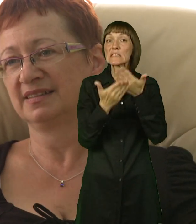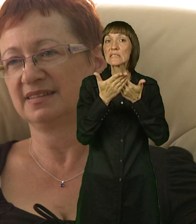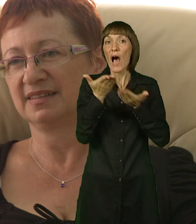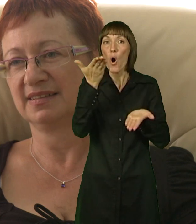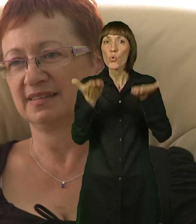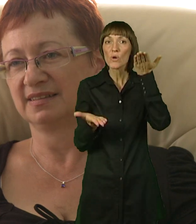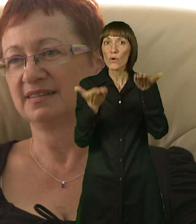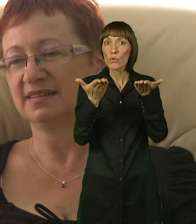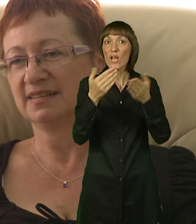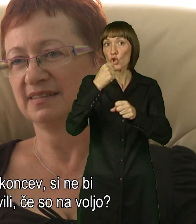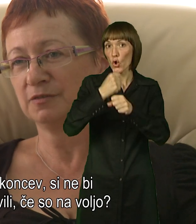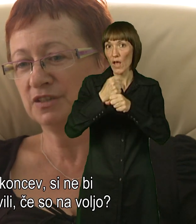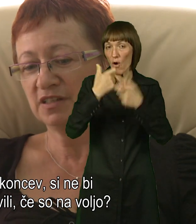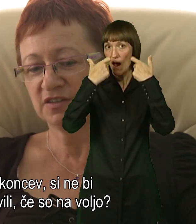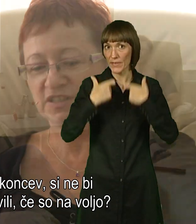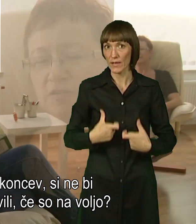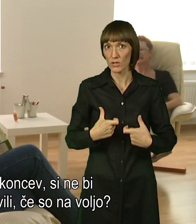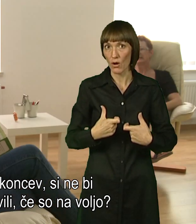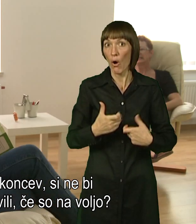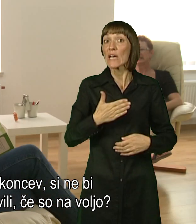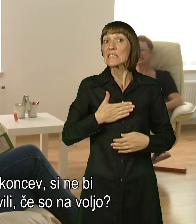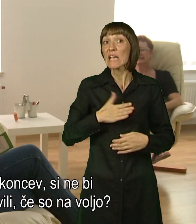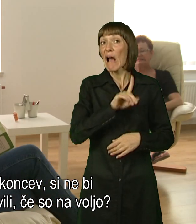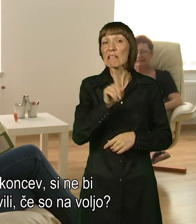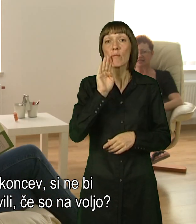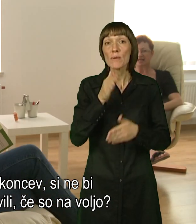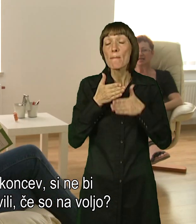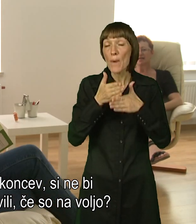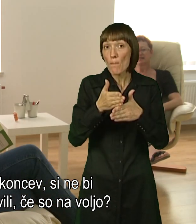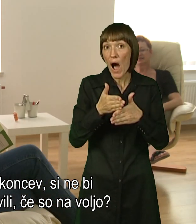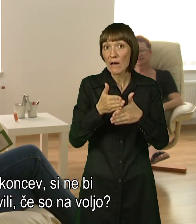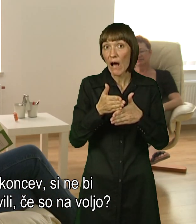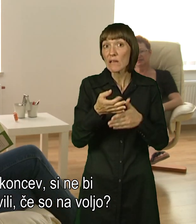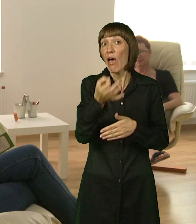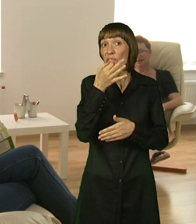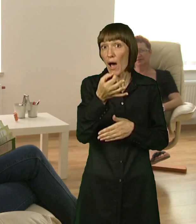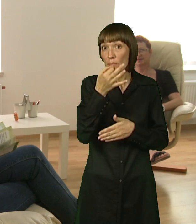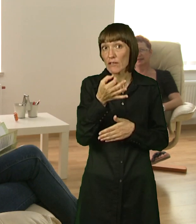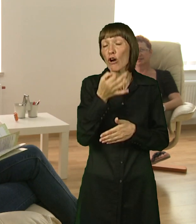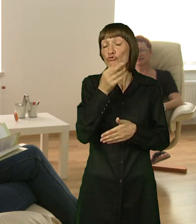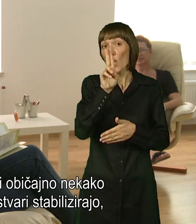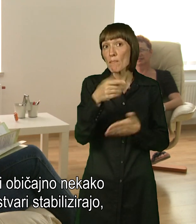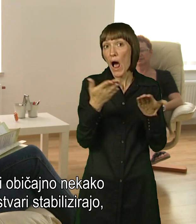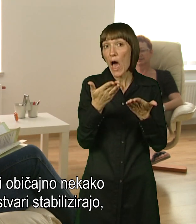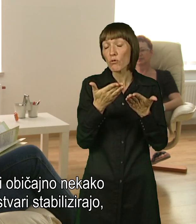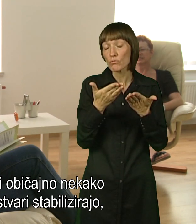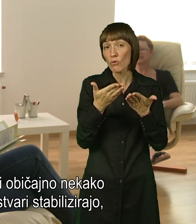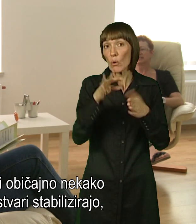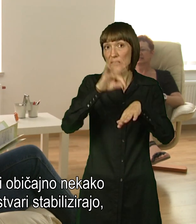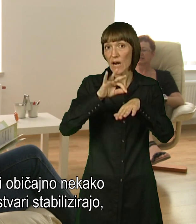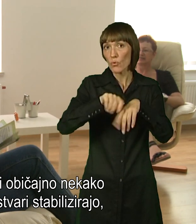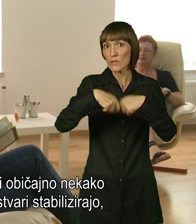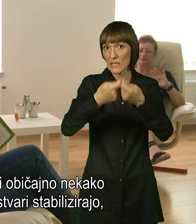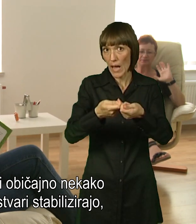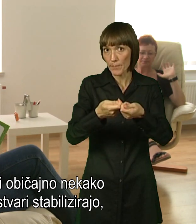ne. Zakaj konec koncev si ne bi pomagali zdravili, če so na voljo, a ne? Pač treba jih